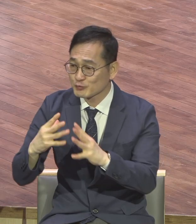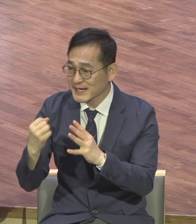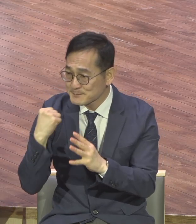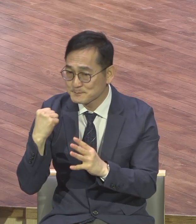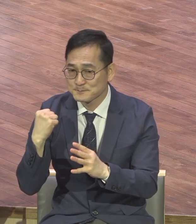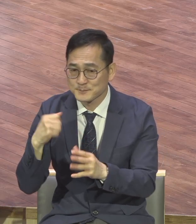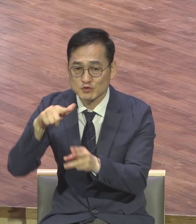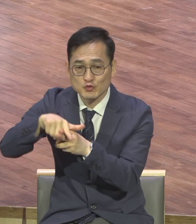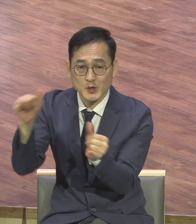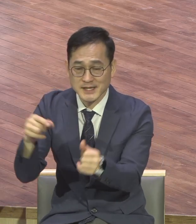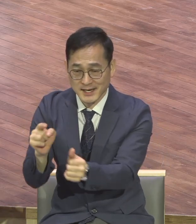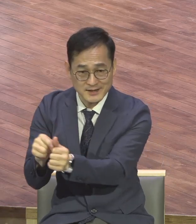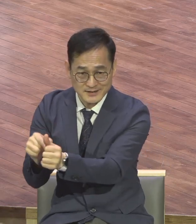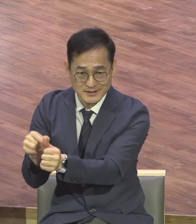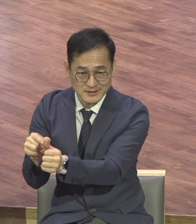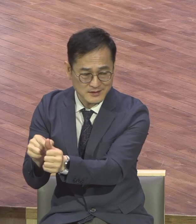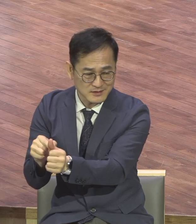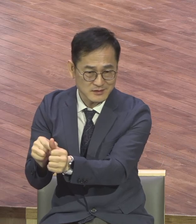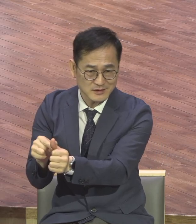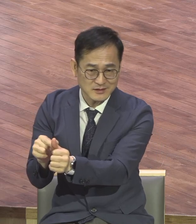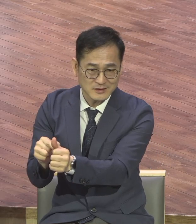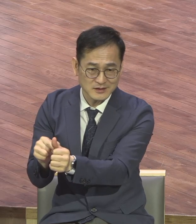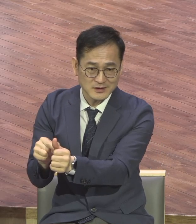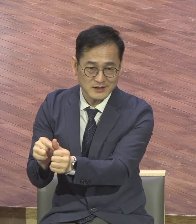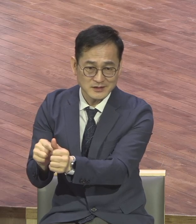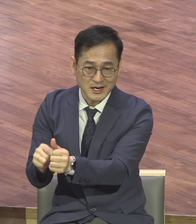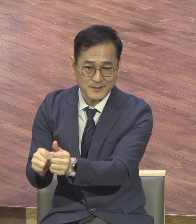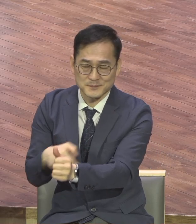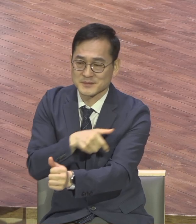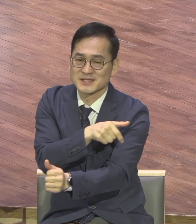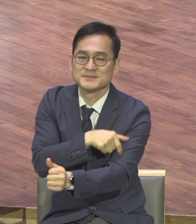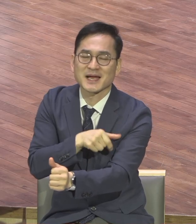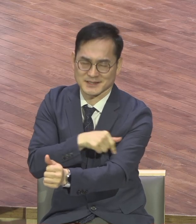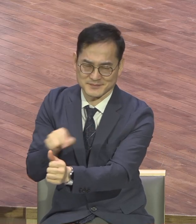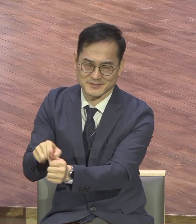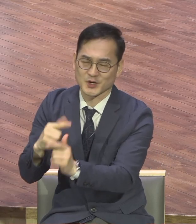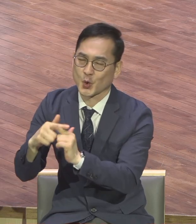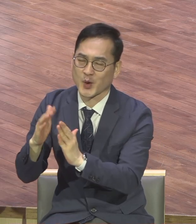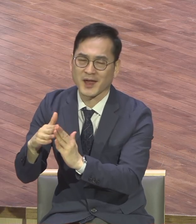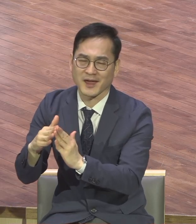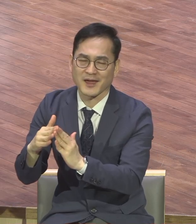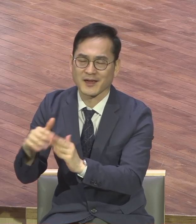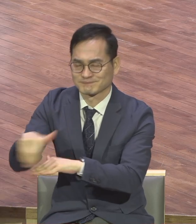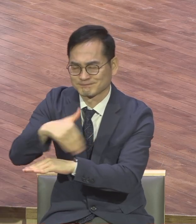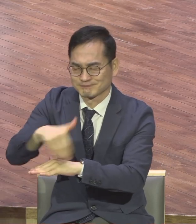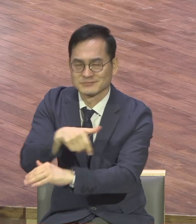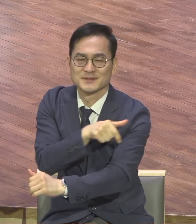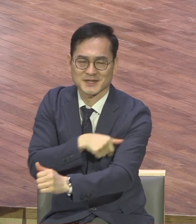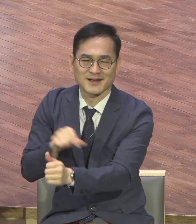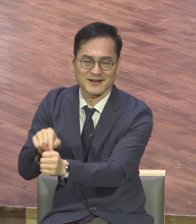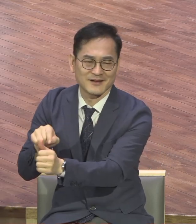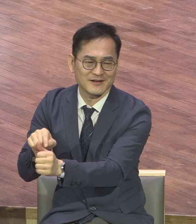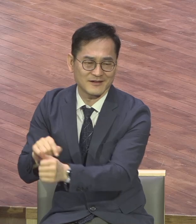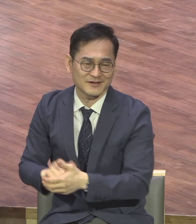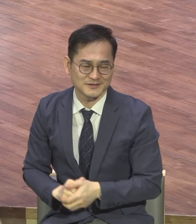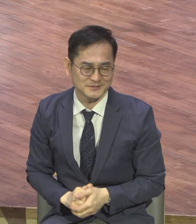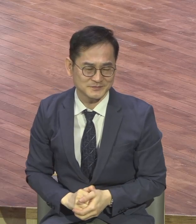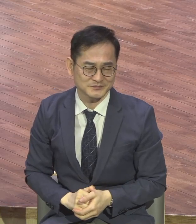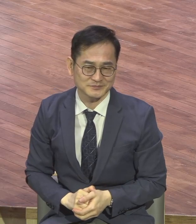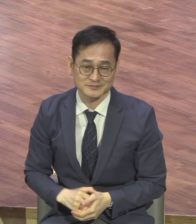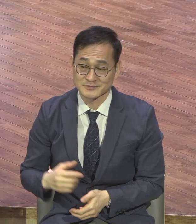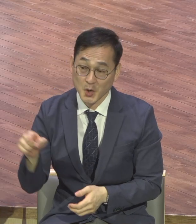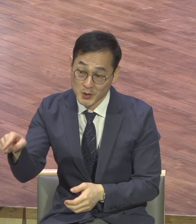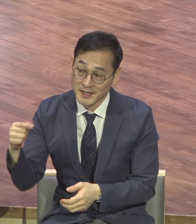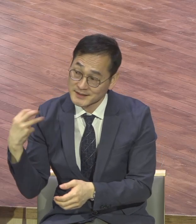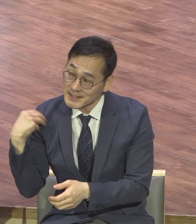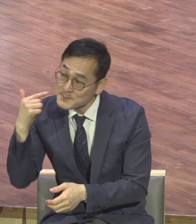교인이 교회 다니 10년 됐고 지금 담임 목사님하고 같이 와왔어요. 이 동네 사시니까 담임